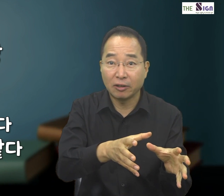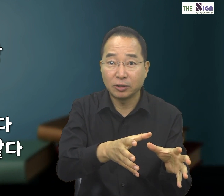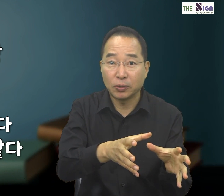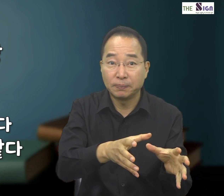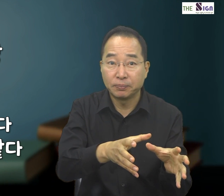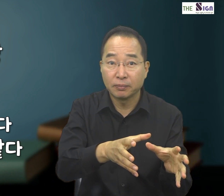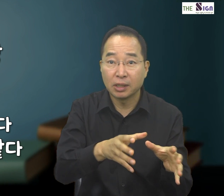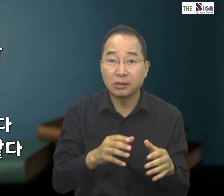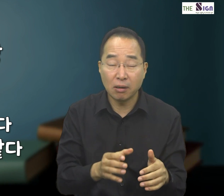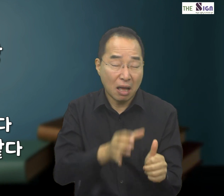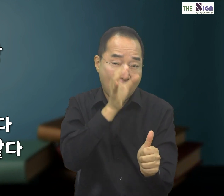거죠. 그래서